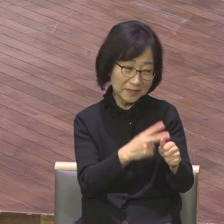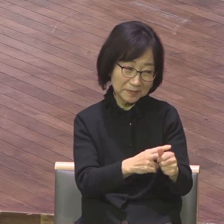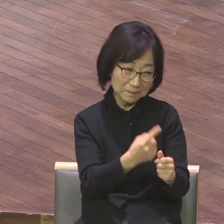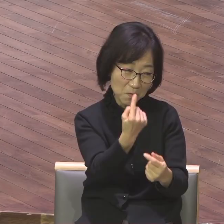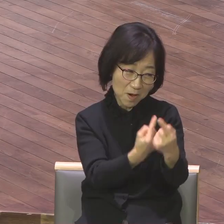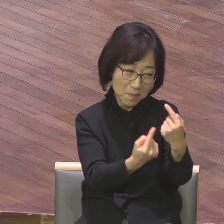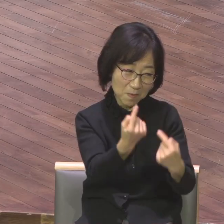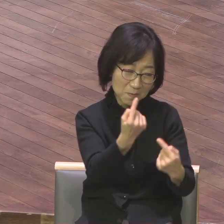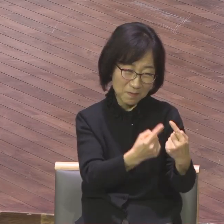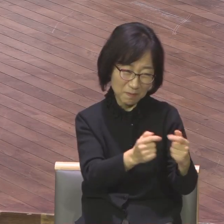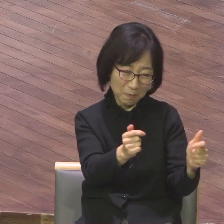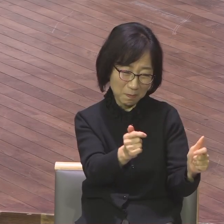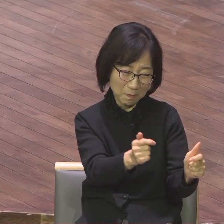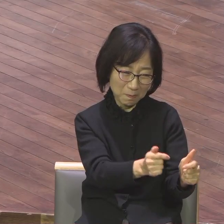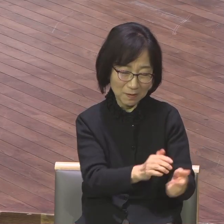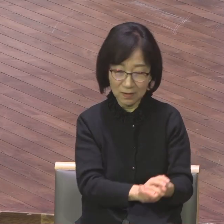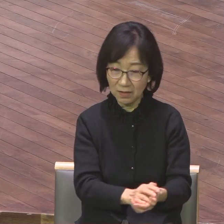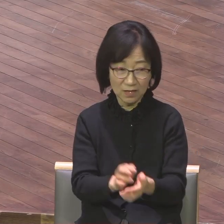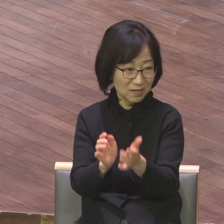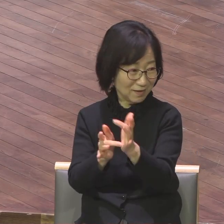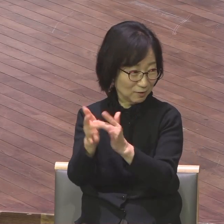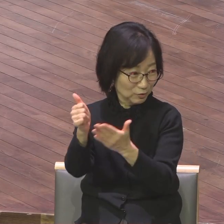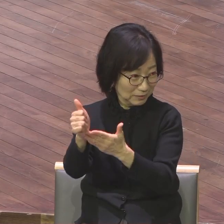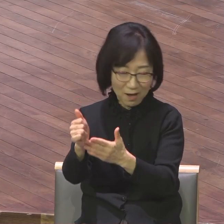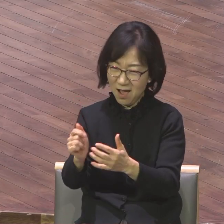세례 요한도 사람이잖아요.